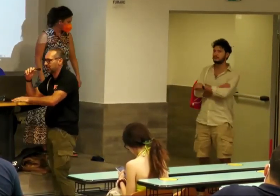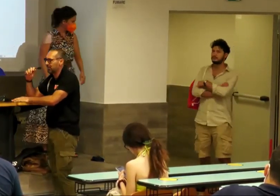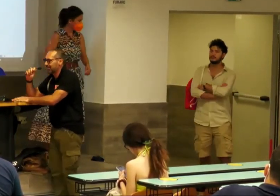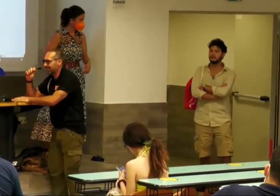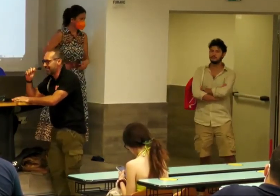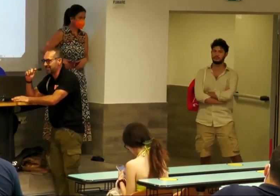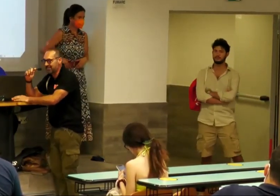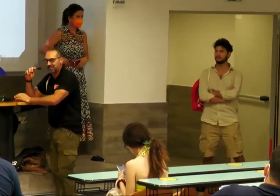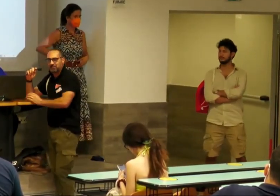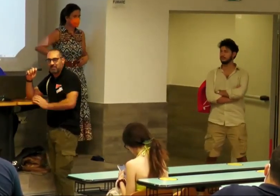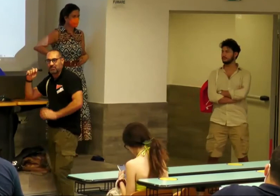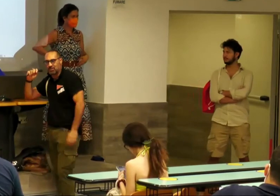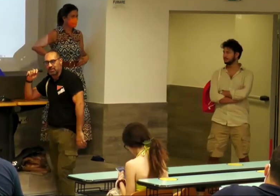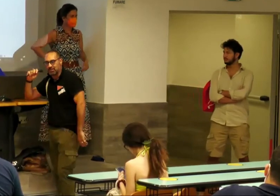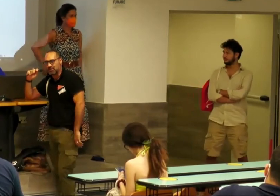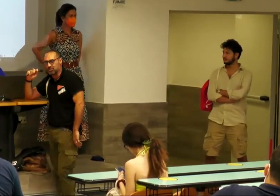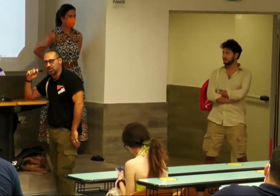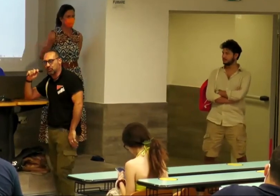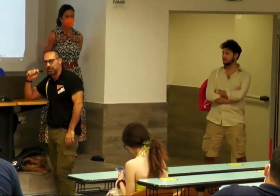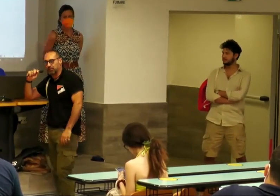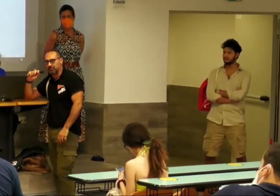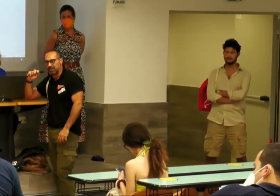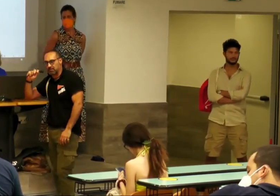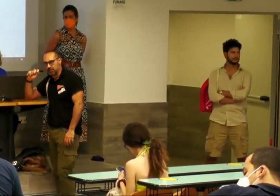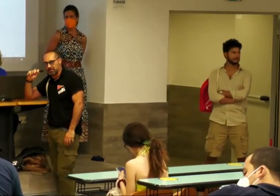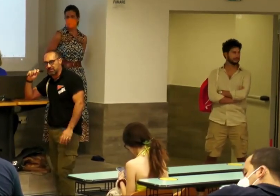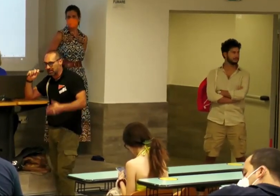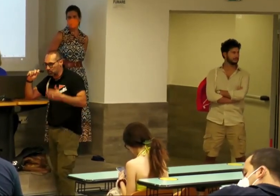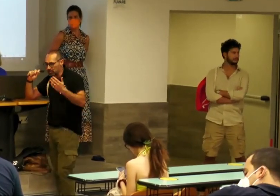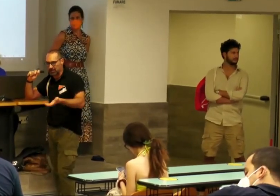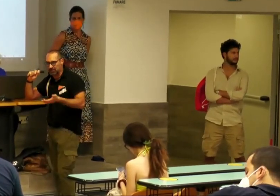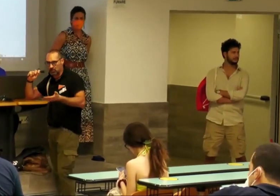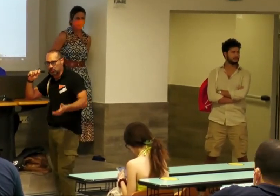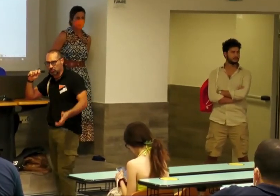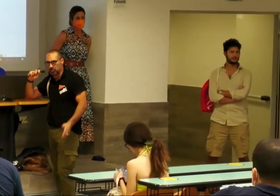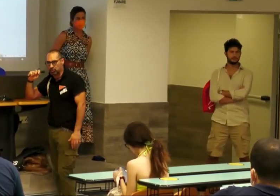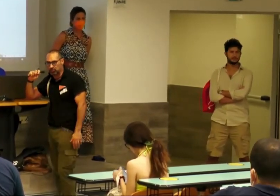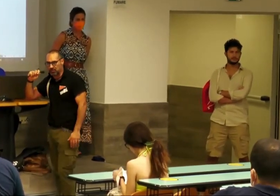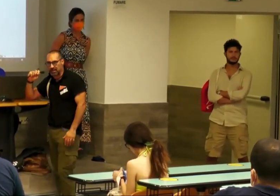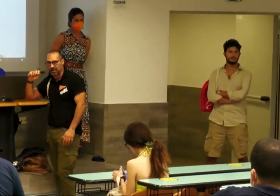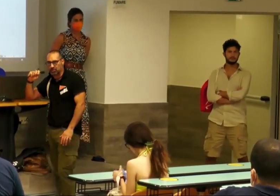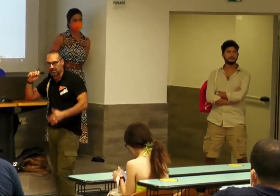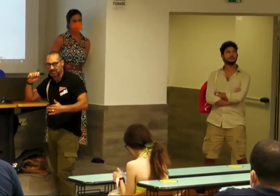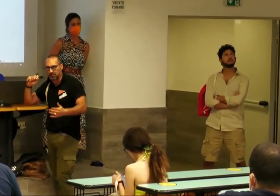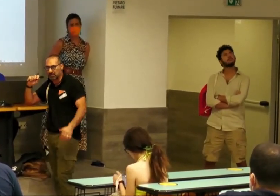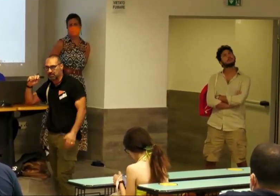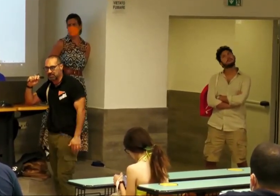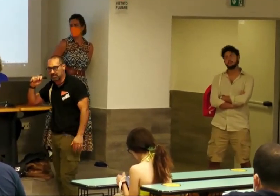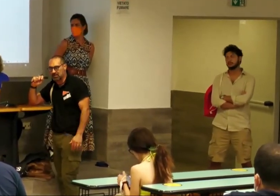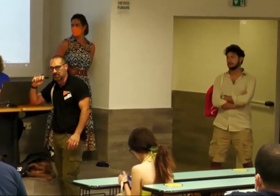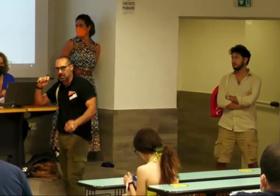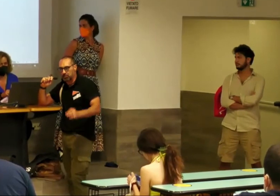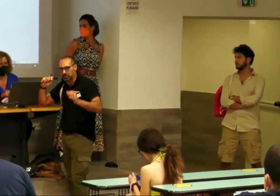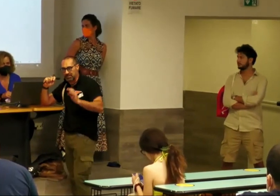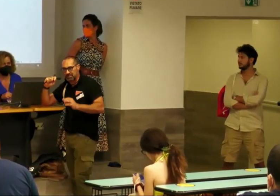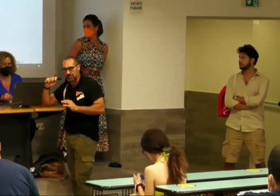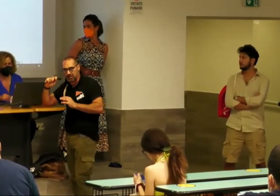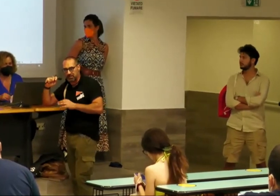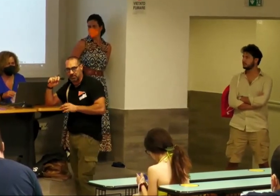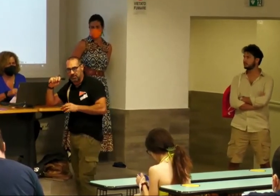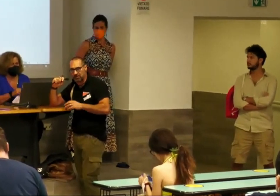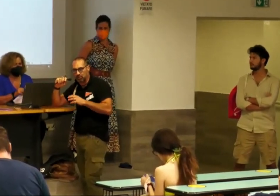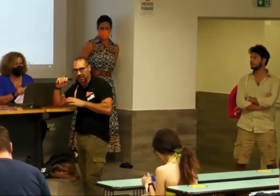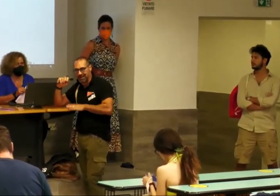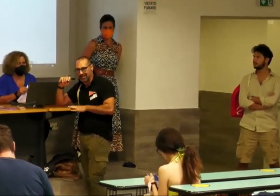insomma... Vi dicevo che per varie perplessità che giustamente in questo momento vi verranno perché siamo agli inizi, potete fare